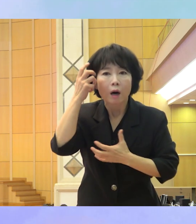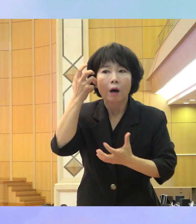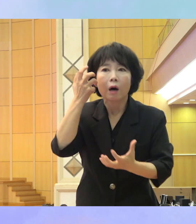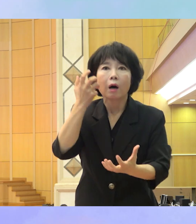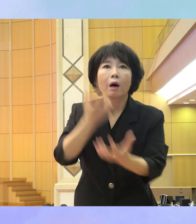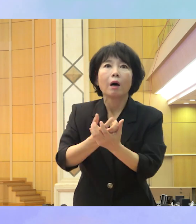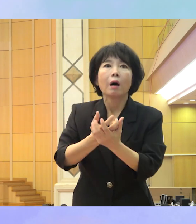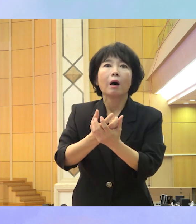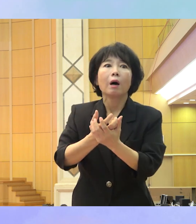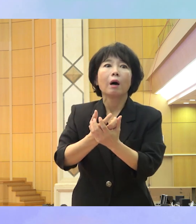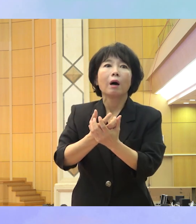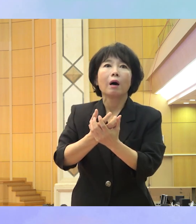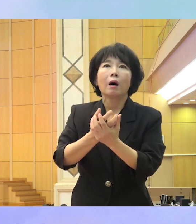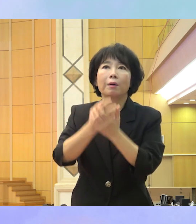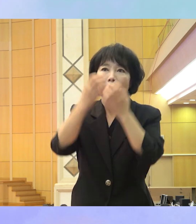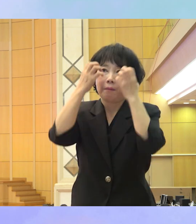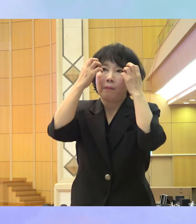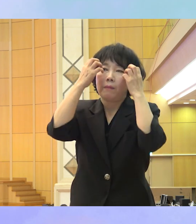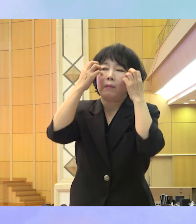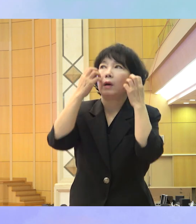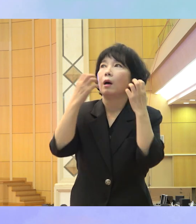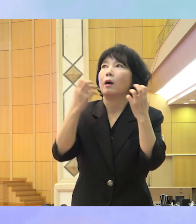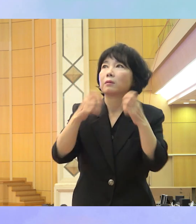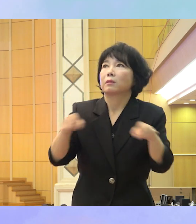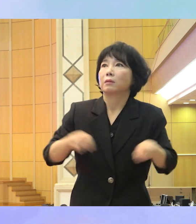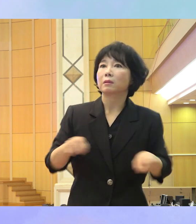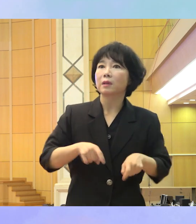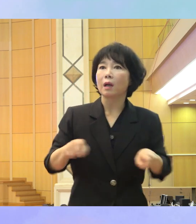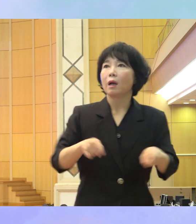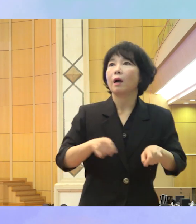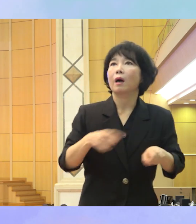것은 제정신은 할 수가 없어요.